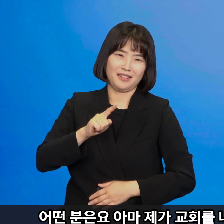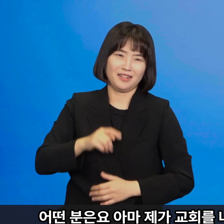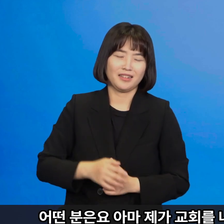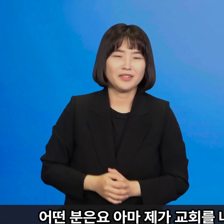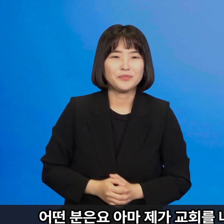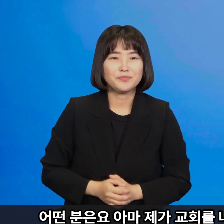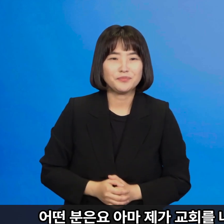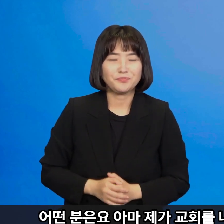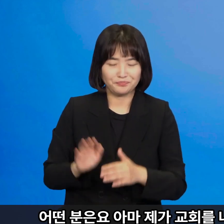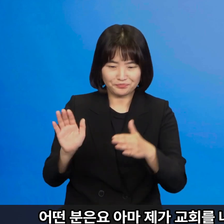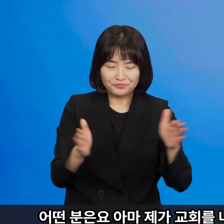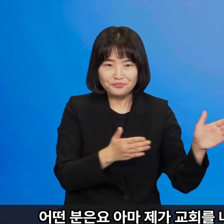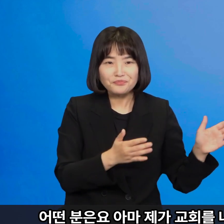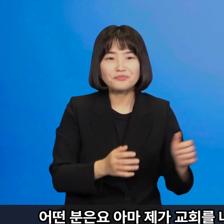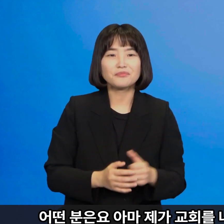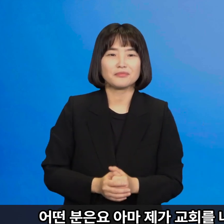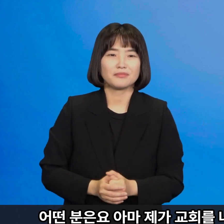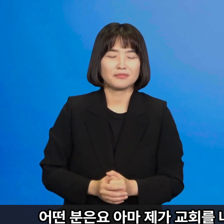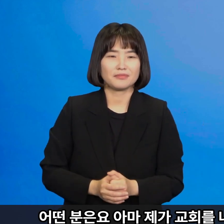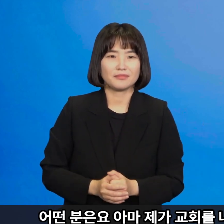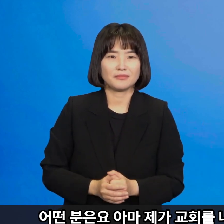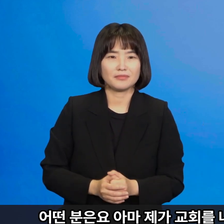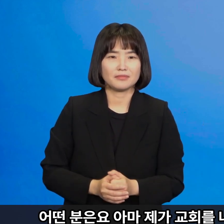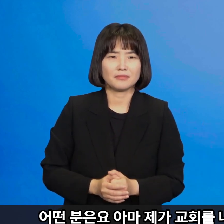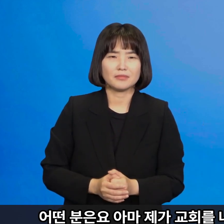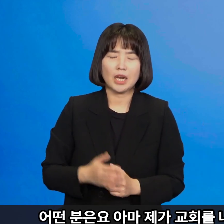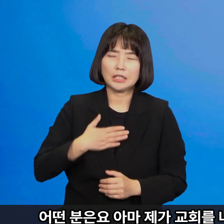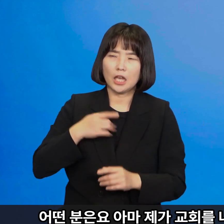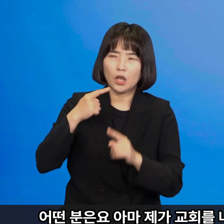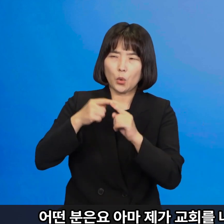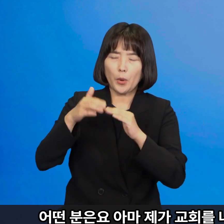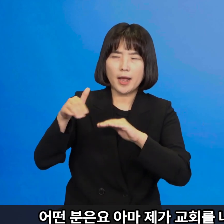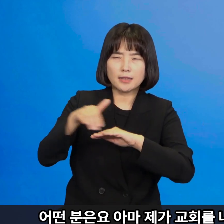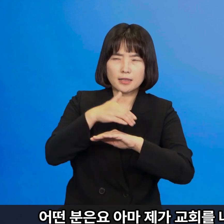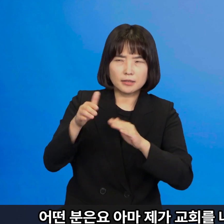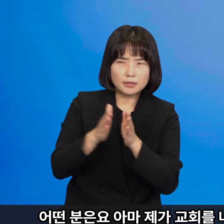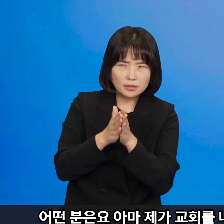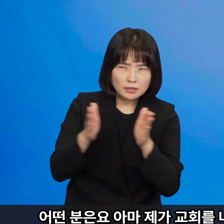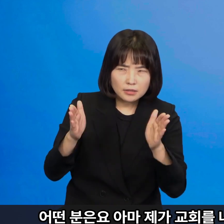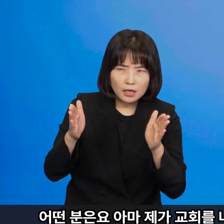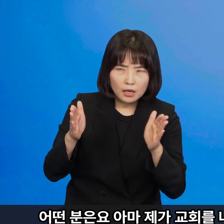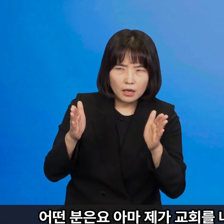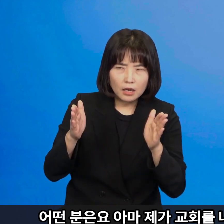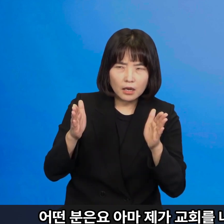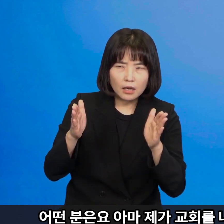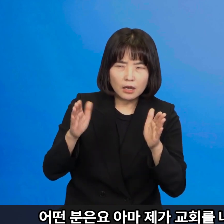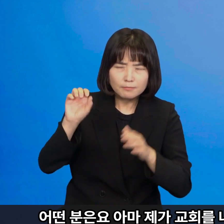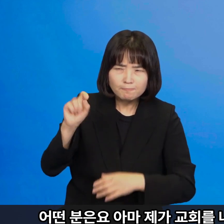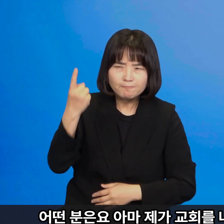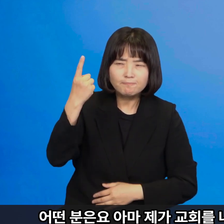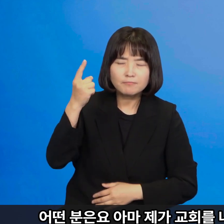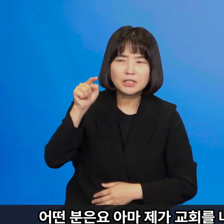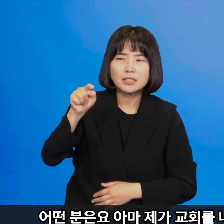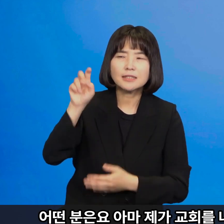어떤 분은요, 아마 제가 교회를 나가게 된다면 이 곡 때문일 겁니다.